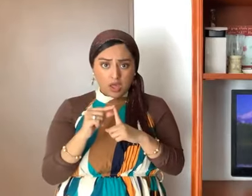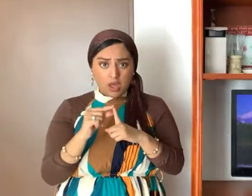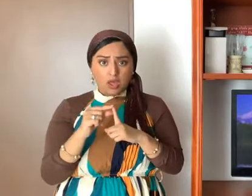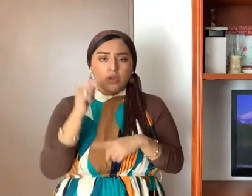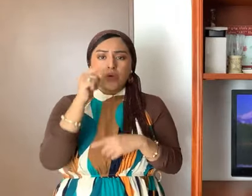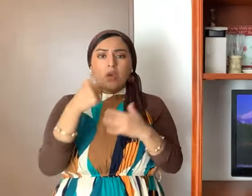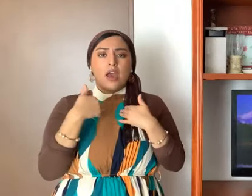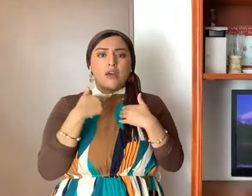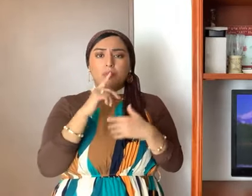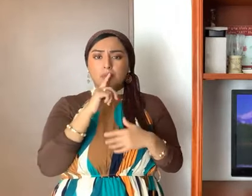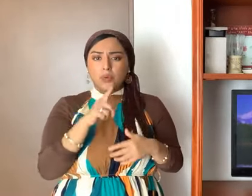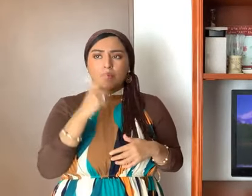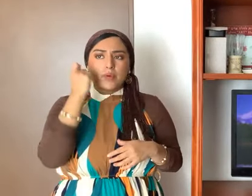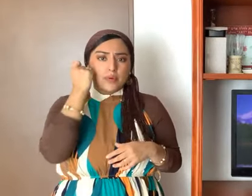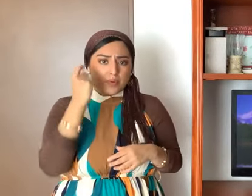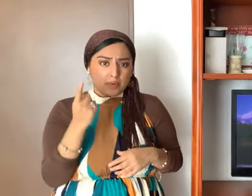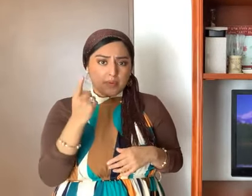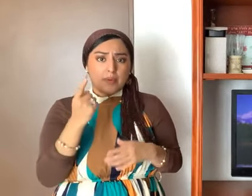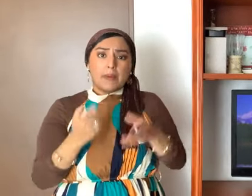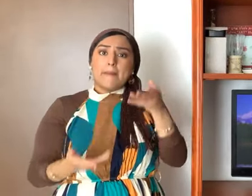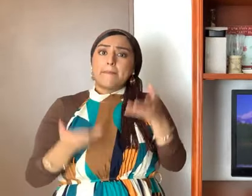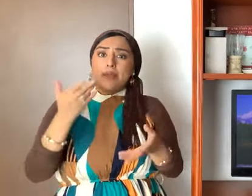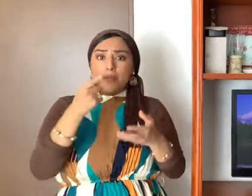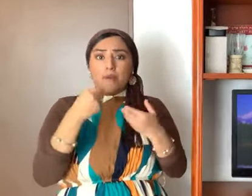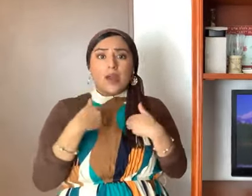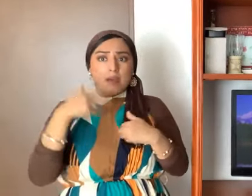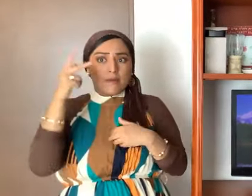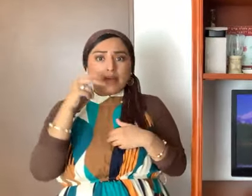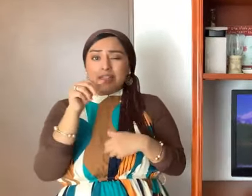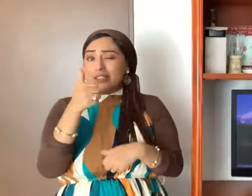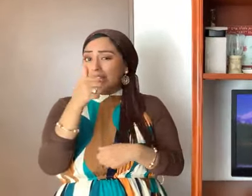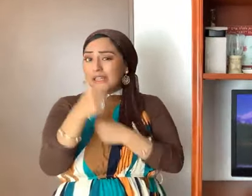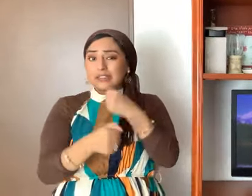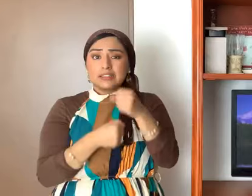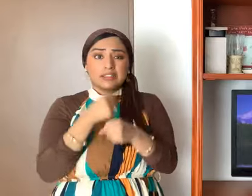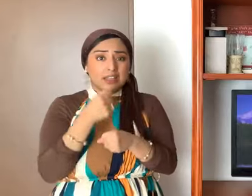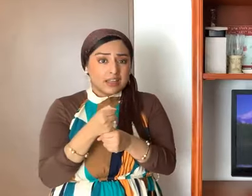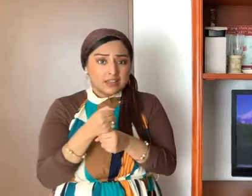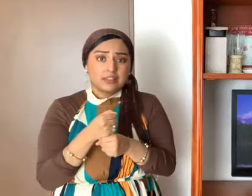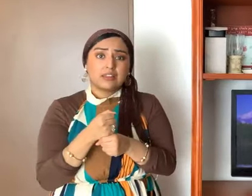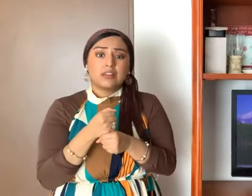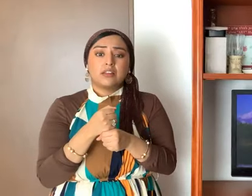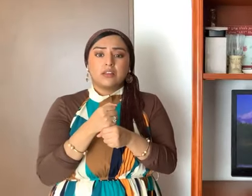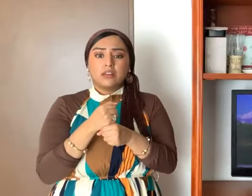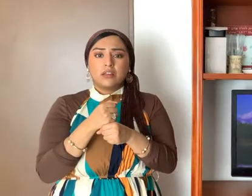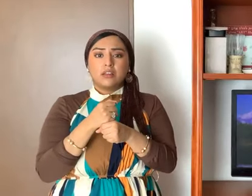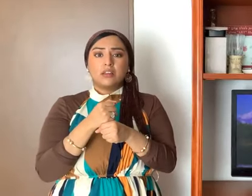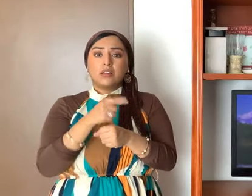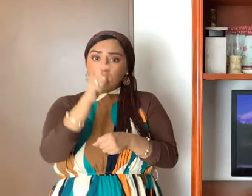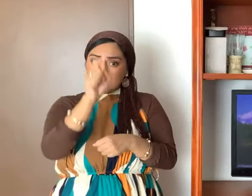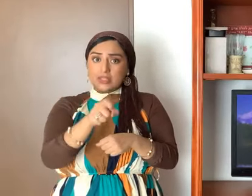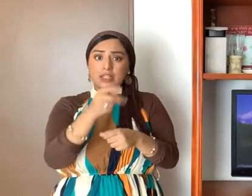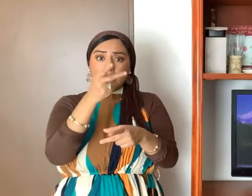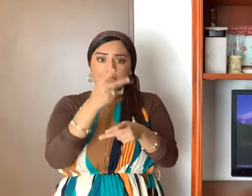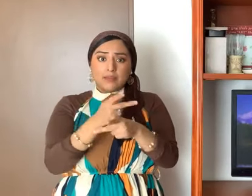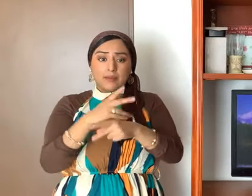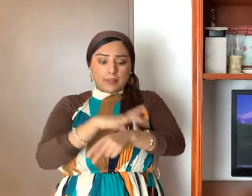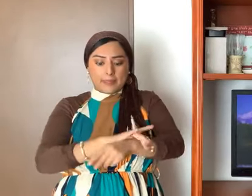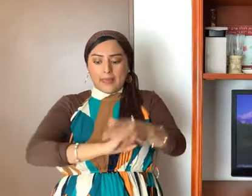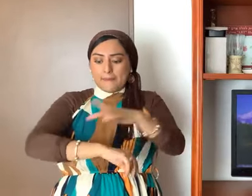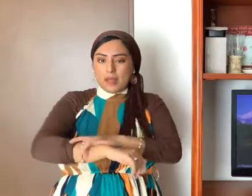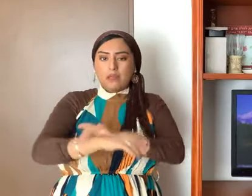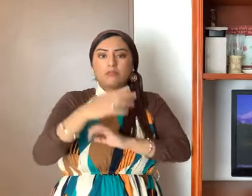has entendido? Porque a lo mejor has escuchado durante 10 años o durante muchos años que debes guardar el recato y no